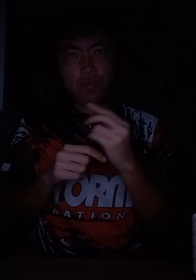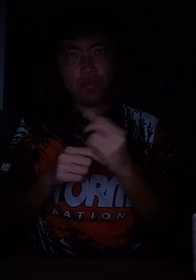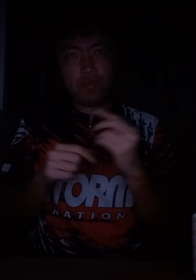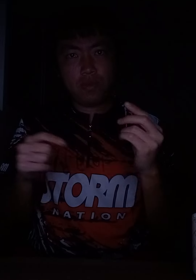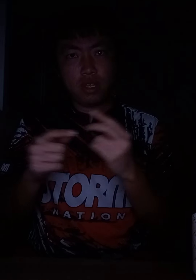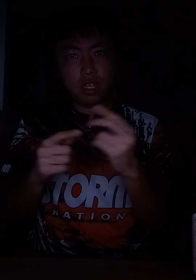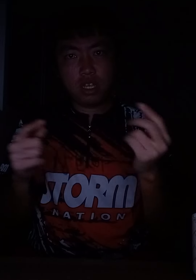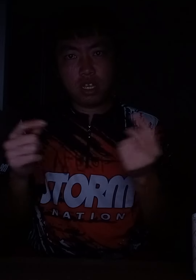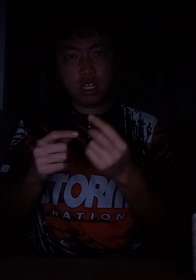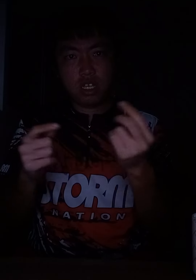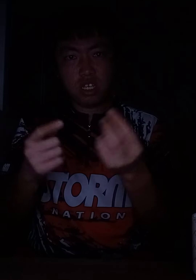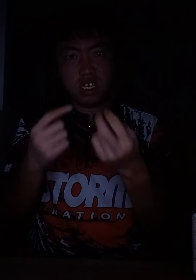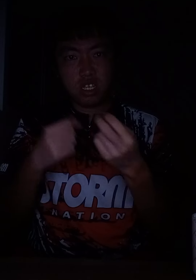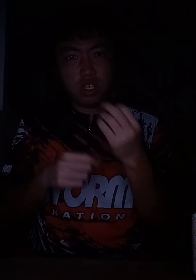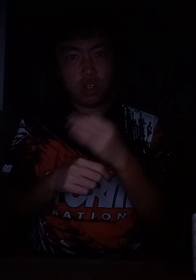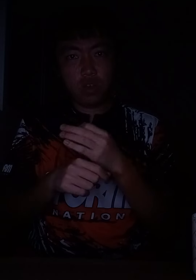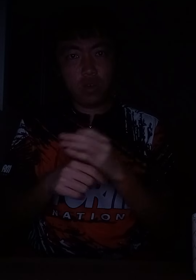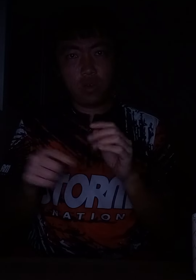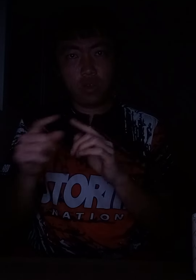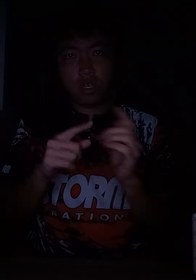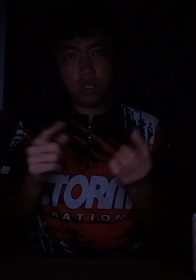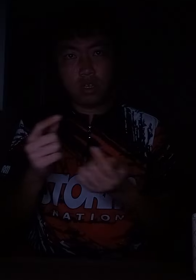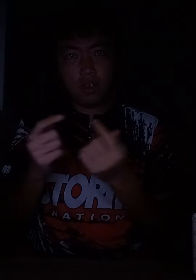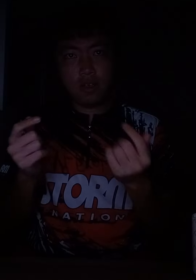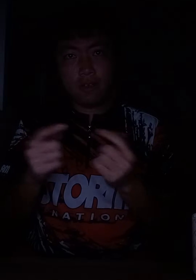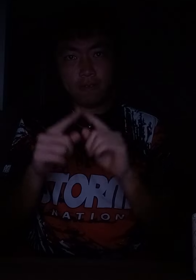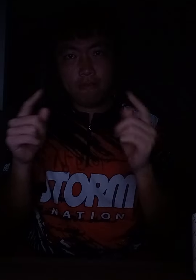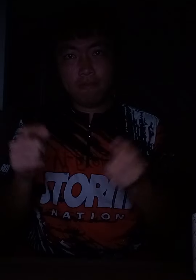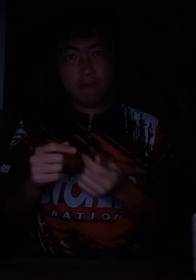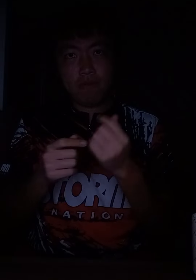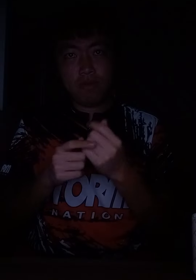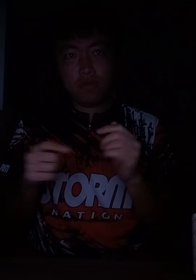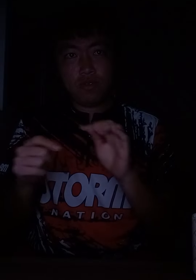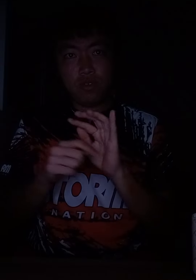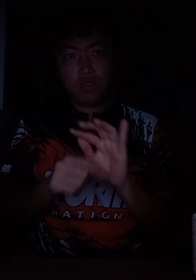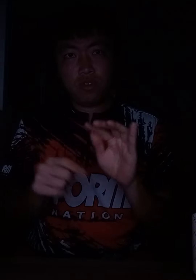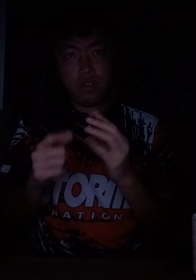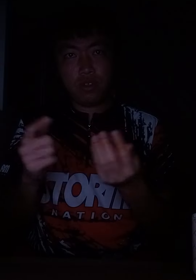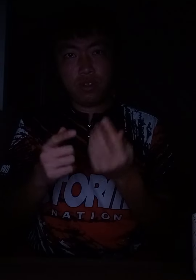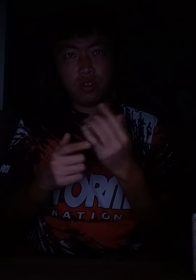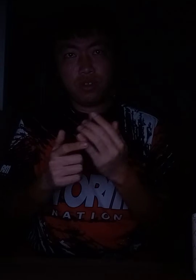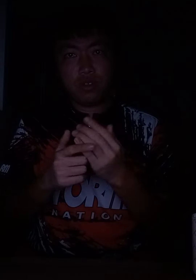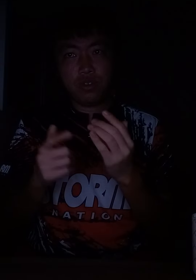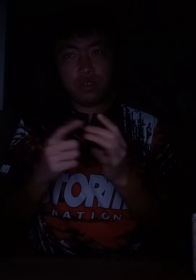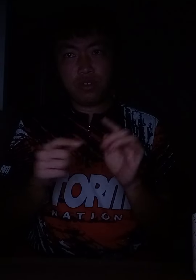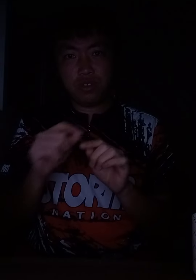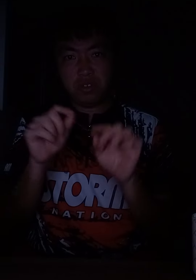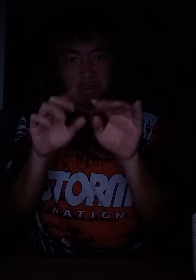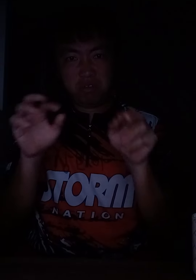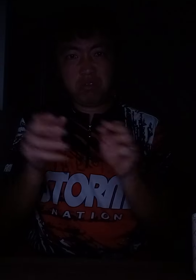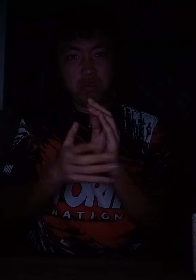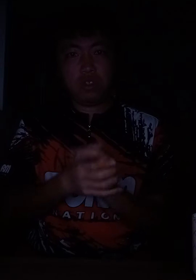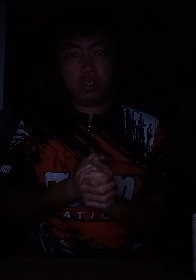다음에는 경찰을 대동하고 건강증명서를 들고 매장으로 가야겠다고 비꼬는 글까지 올렸습니다. 하지만